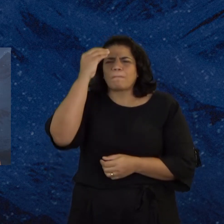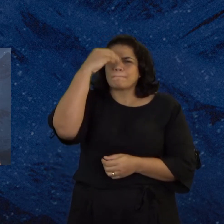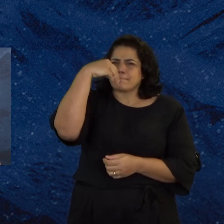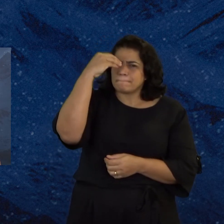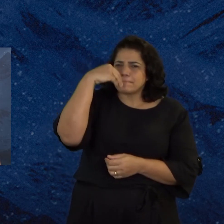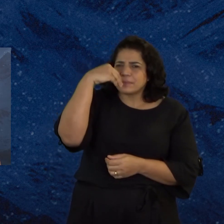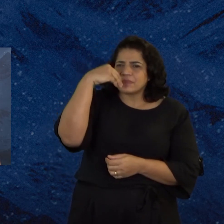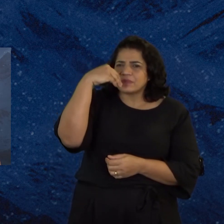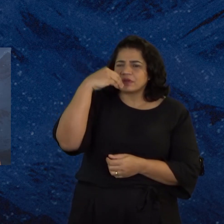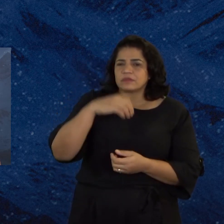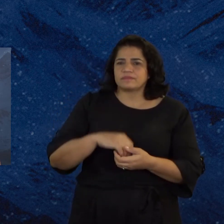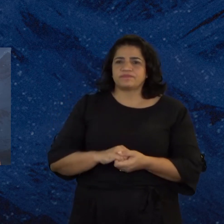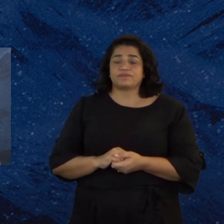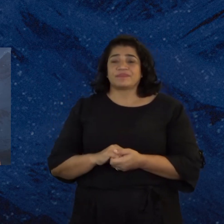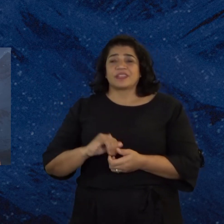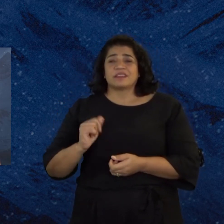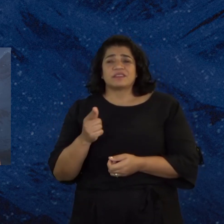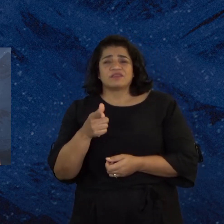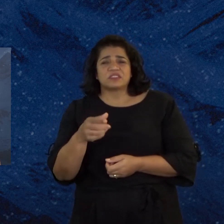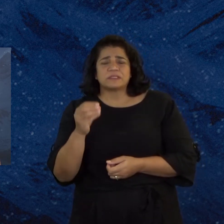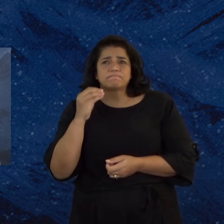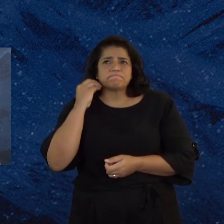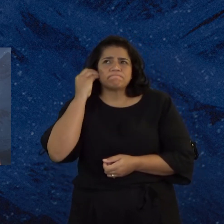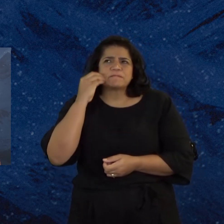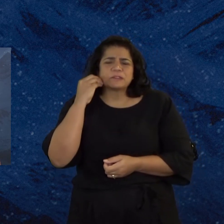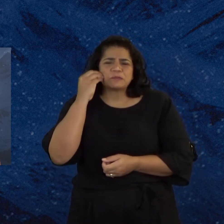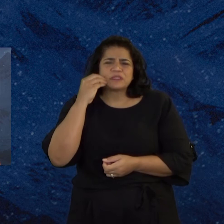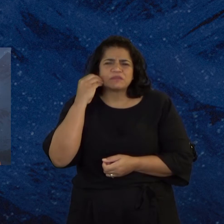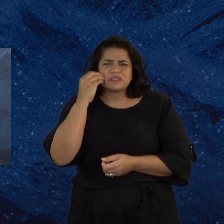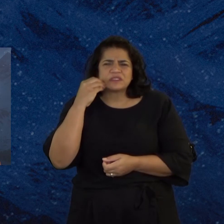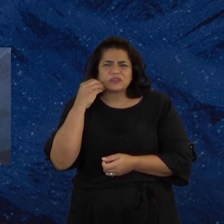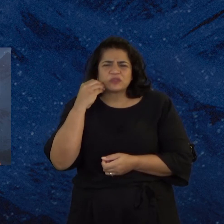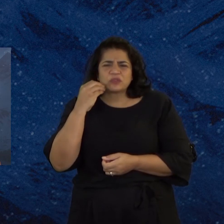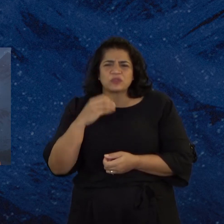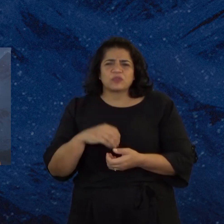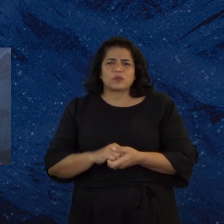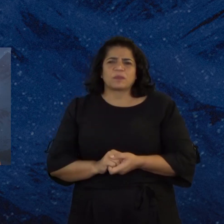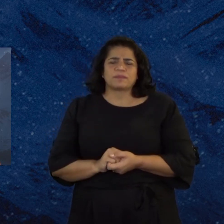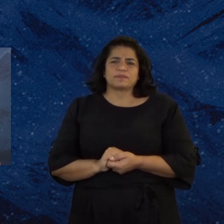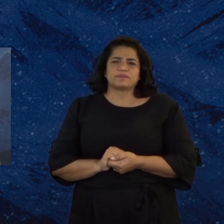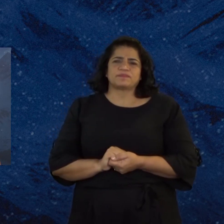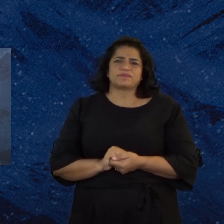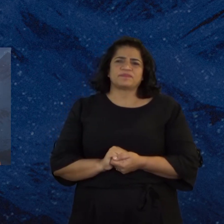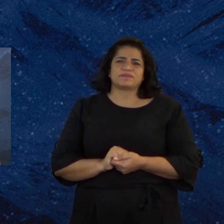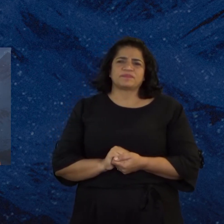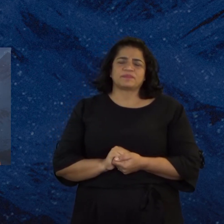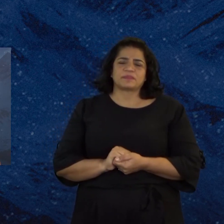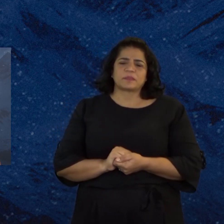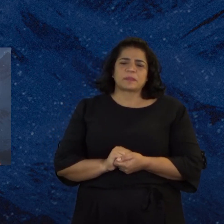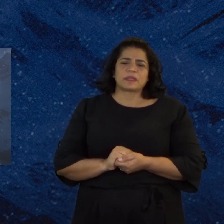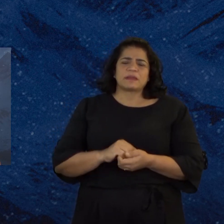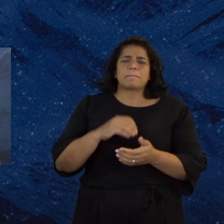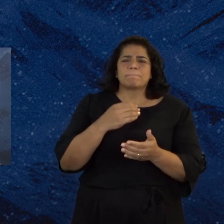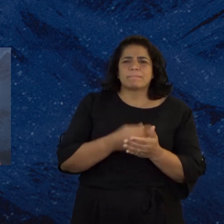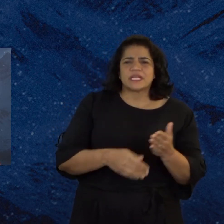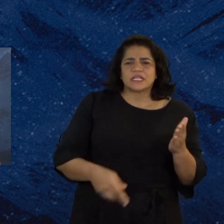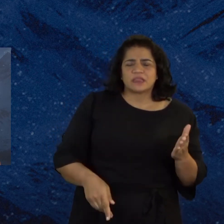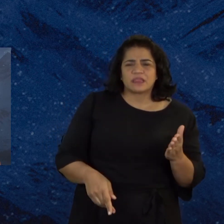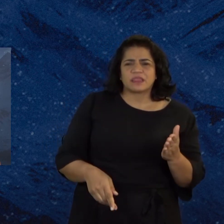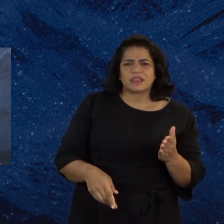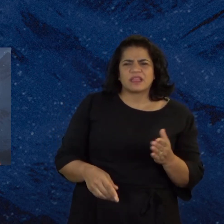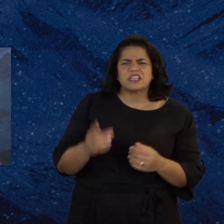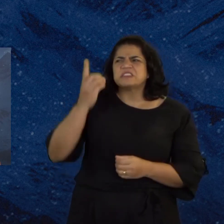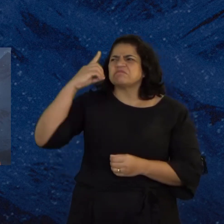mesmo que você tenha experimentado derrota na sua vida, eu quero dizer para você, Deus pode te levantar e fazer